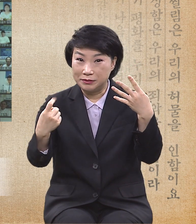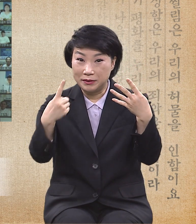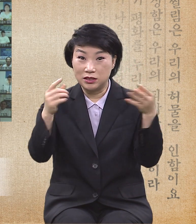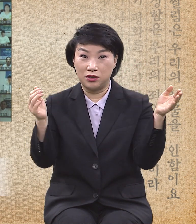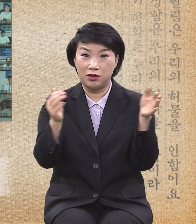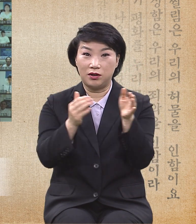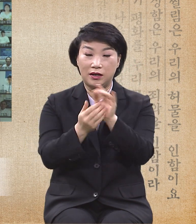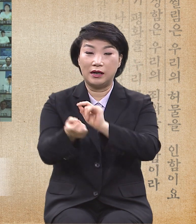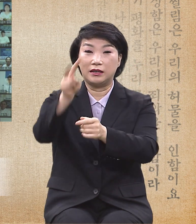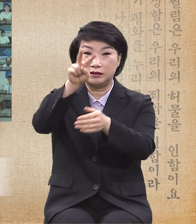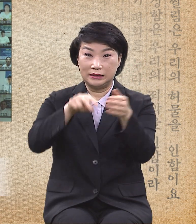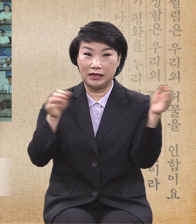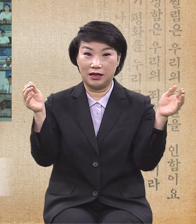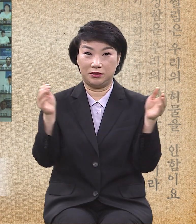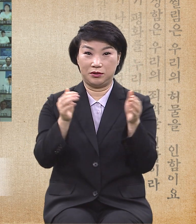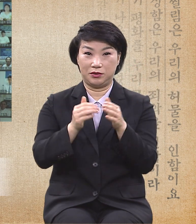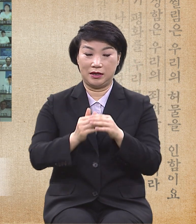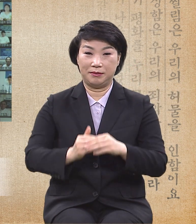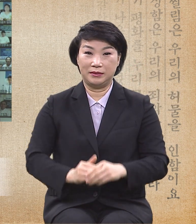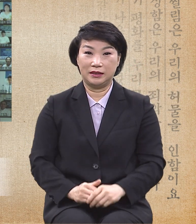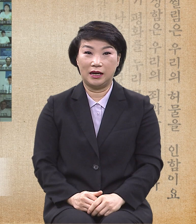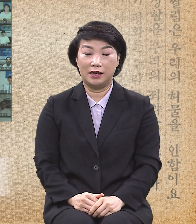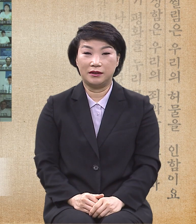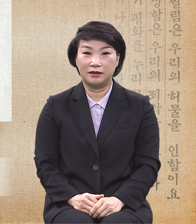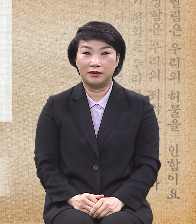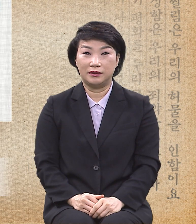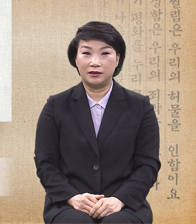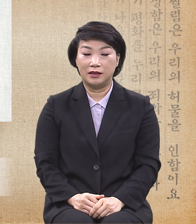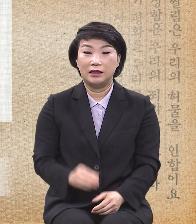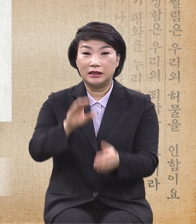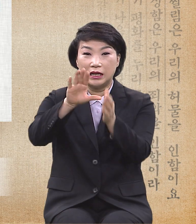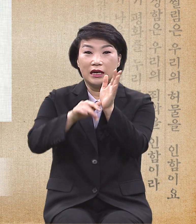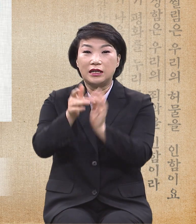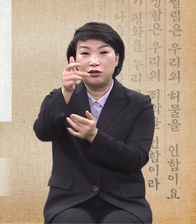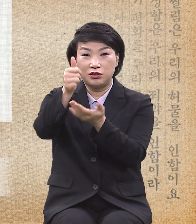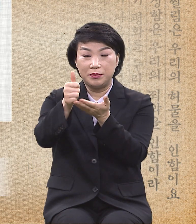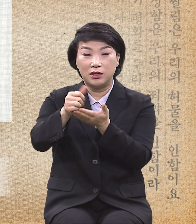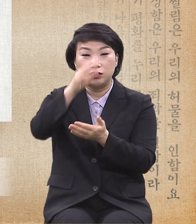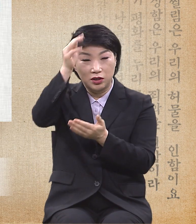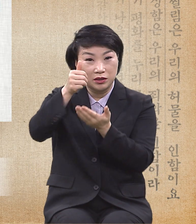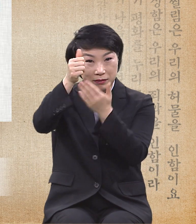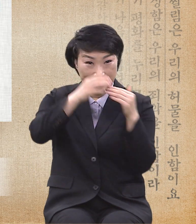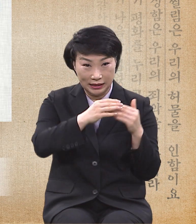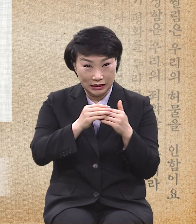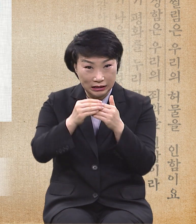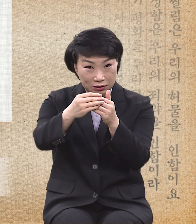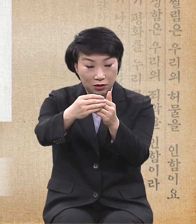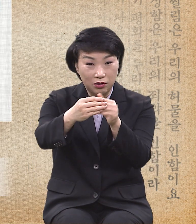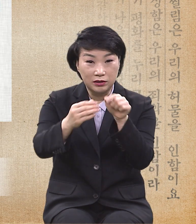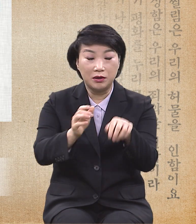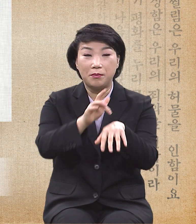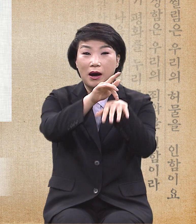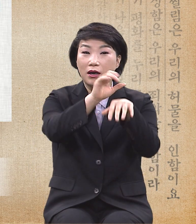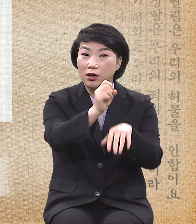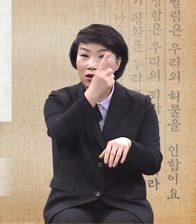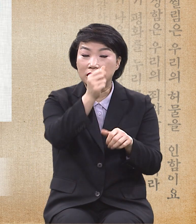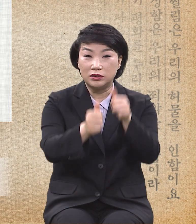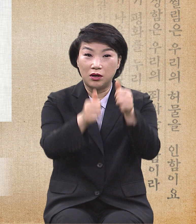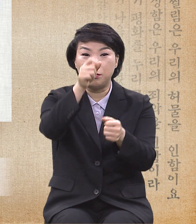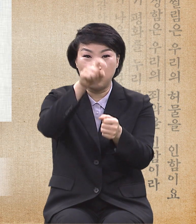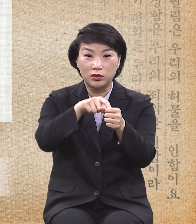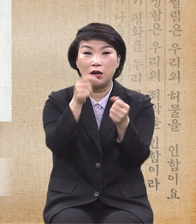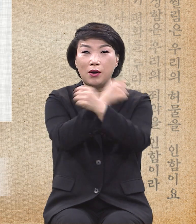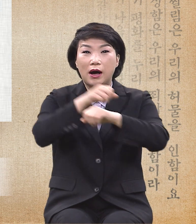1절에서 11절까지를 대독합니다. 그때에 예수께서 성령에게 이끌리어 마귀에게 시험을